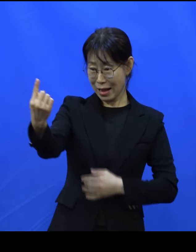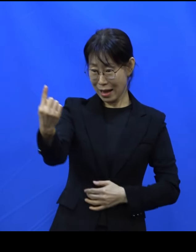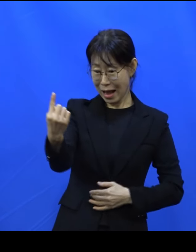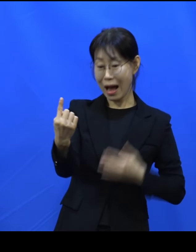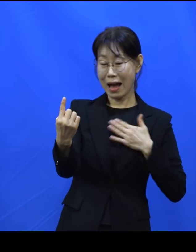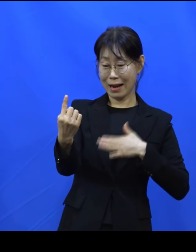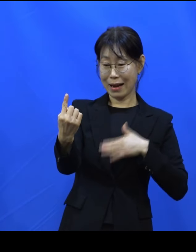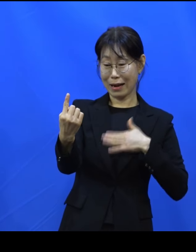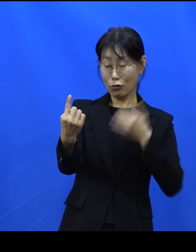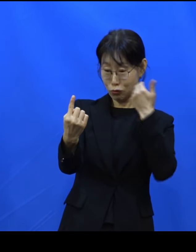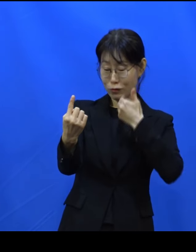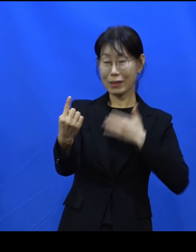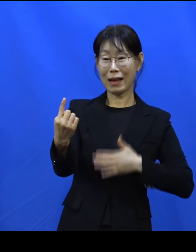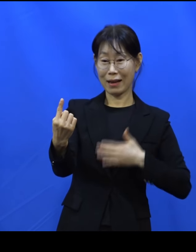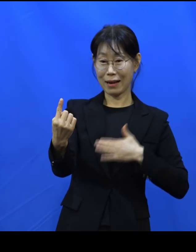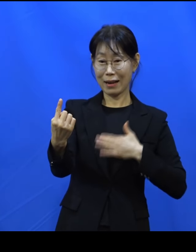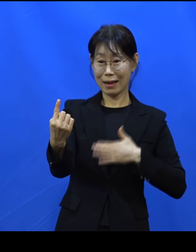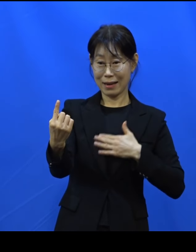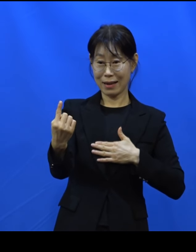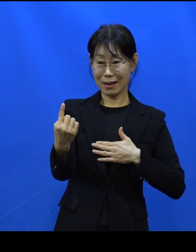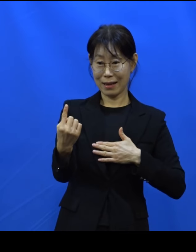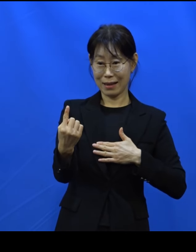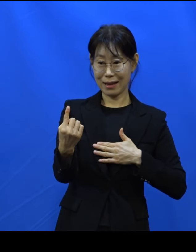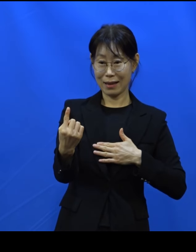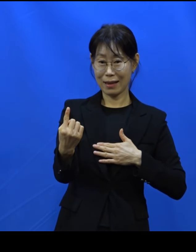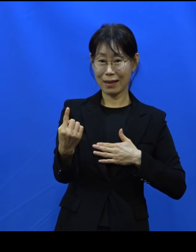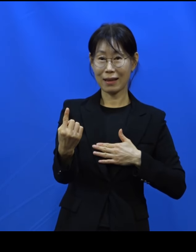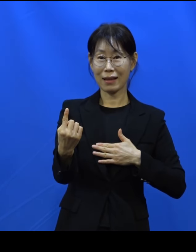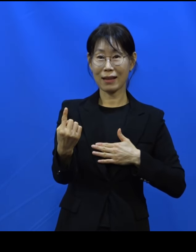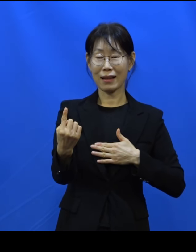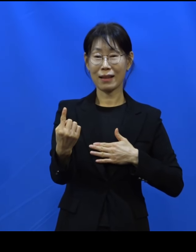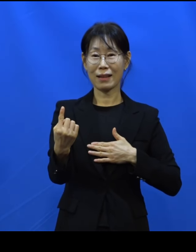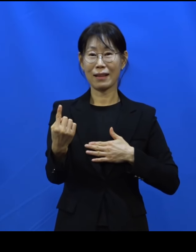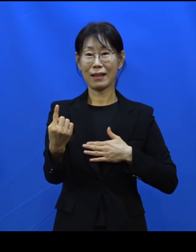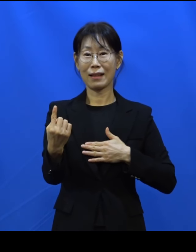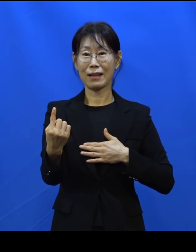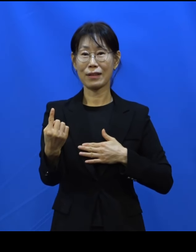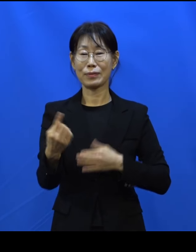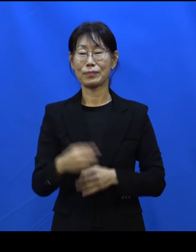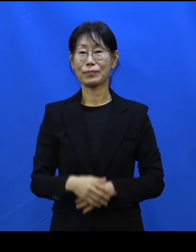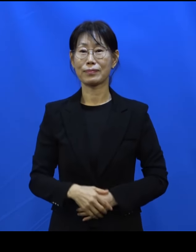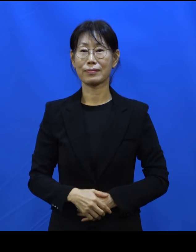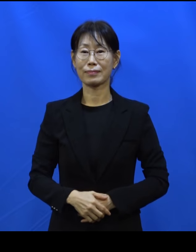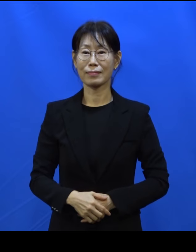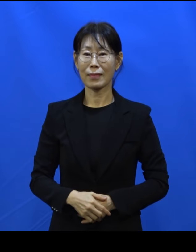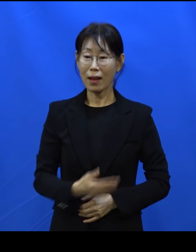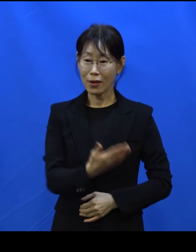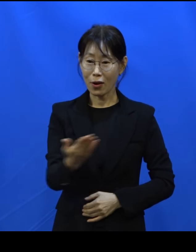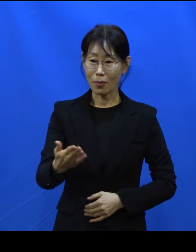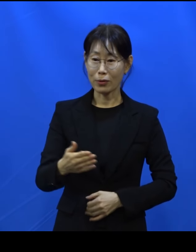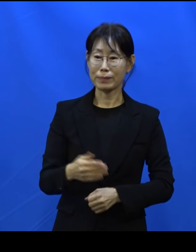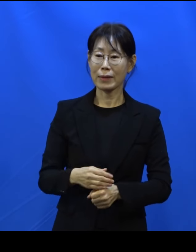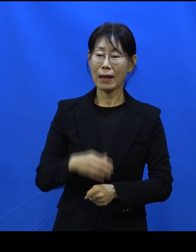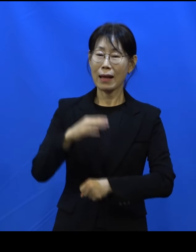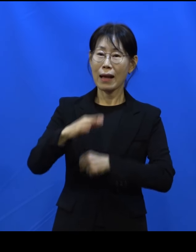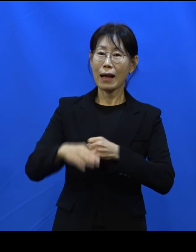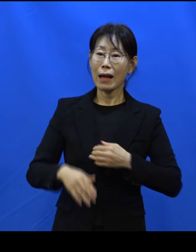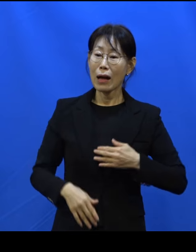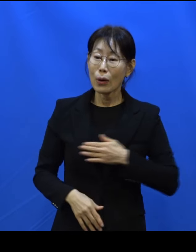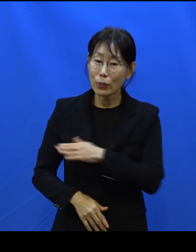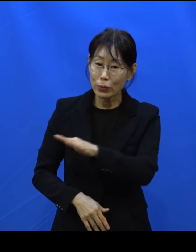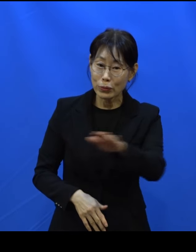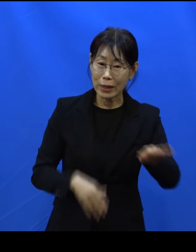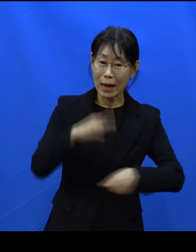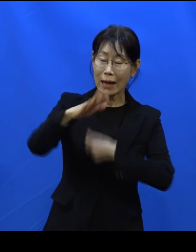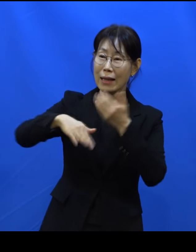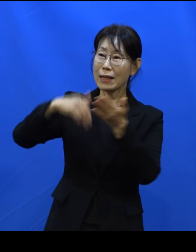다가오신다는 거예요. 여러분, 이게 이제 상징적인 의미잖아요. 다 우리가 하나님에게로 가는 게 아니고 항상 그분이